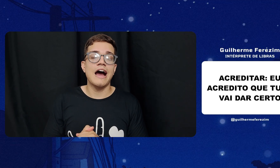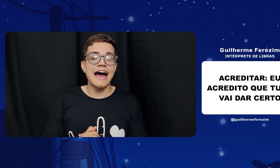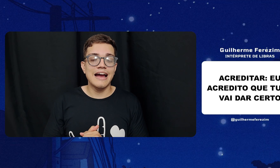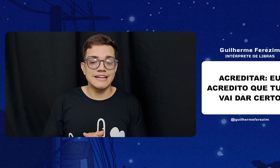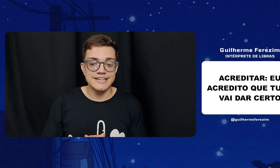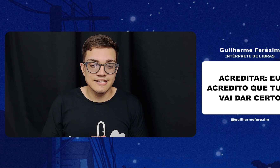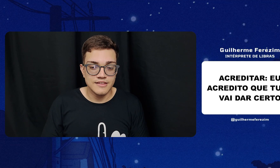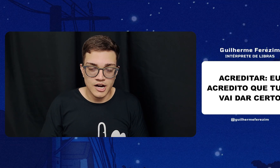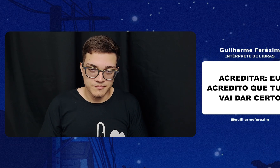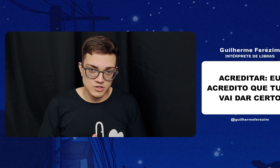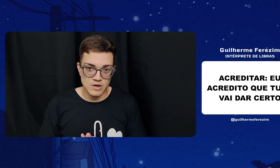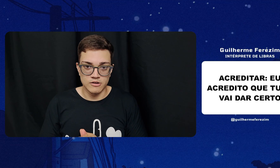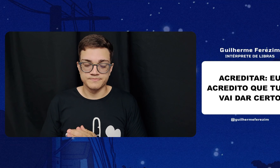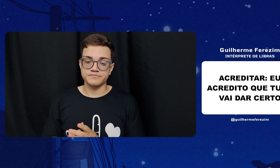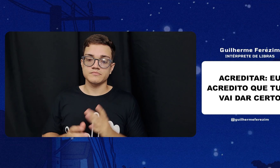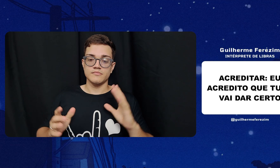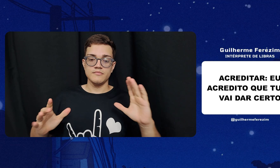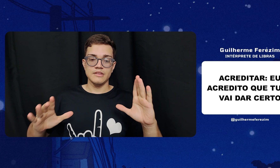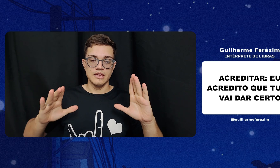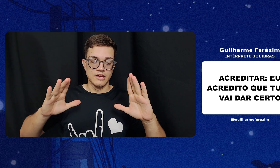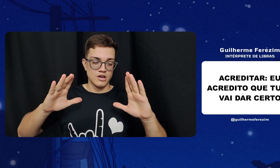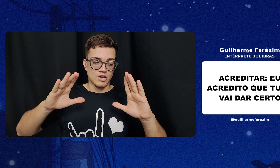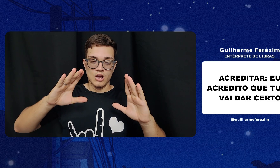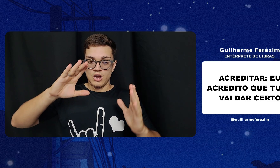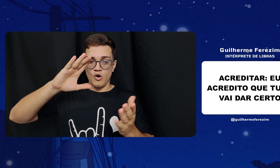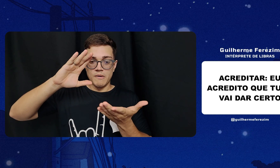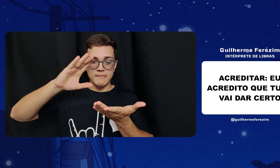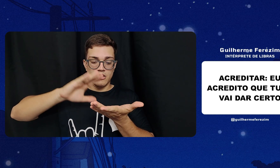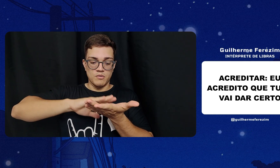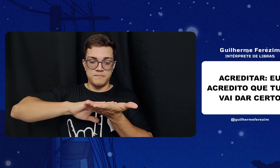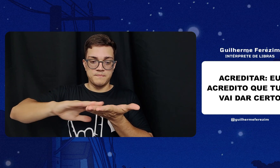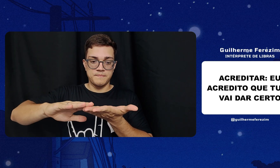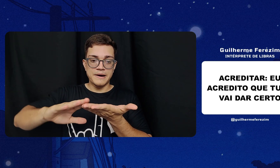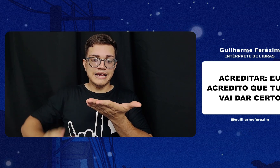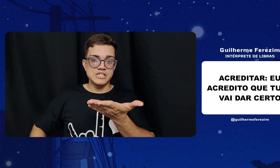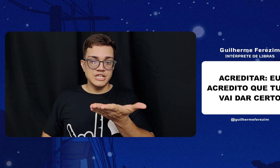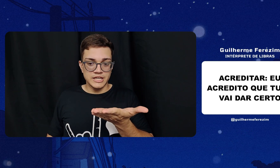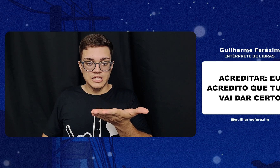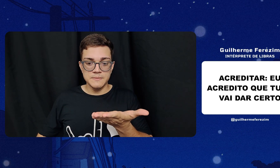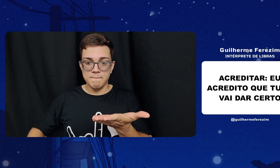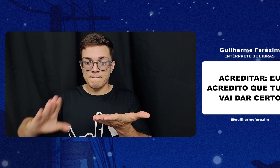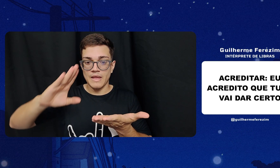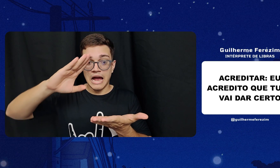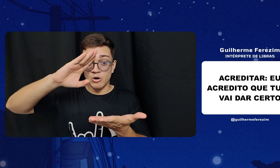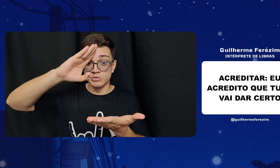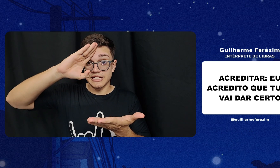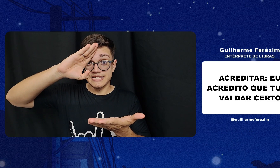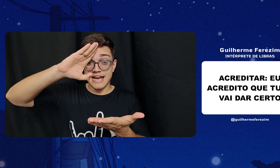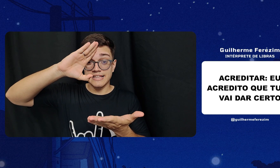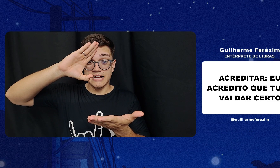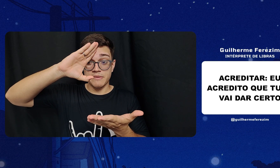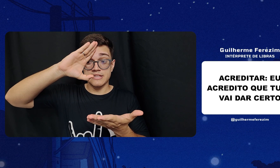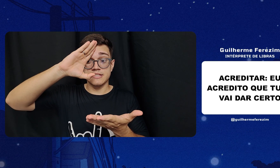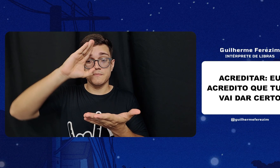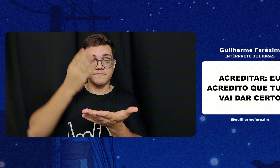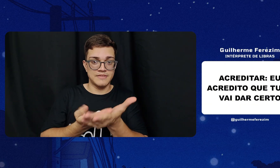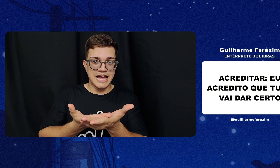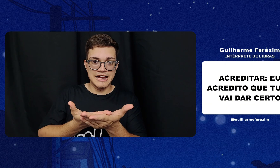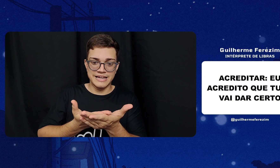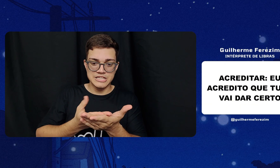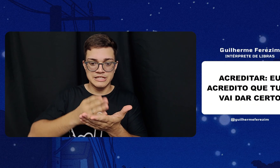Verbo acreditar, pessoal. Uma mão paradinha aqui, a outra sai da